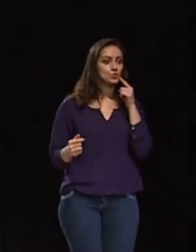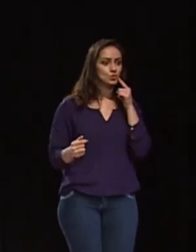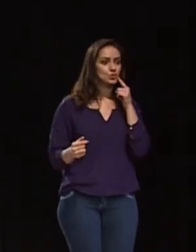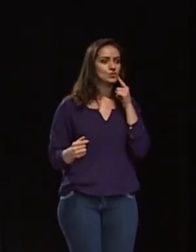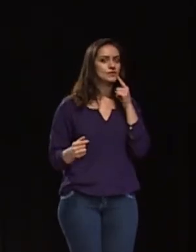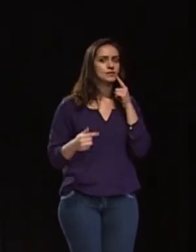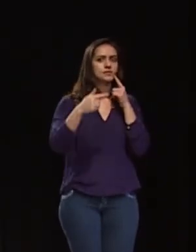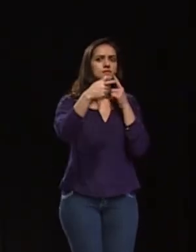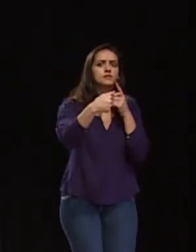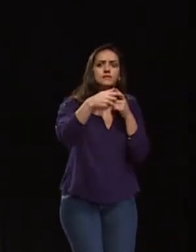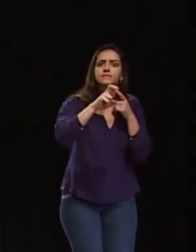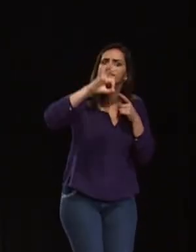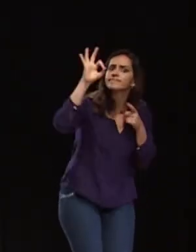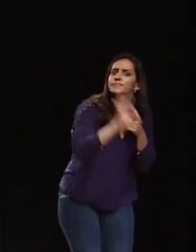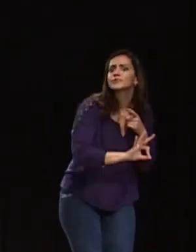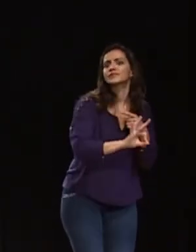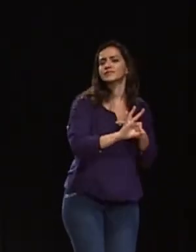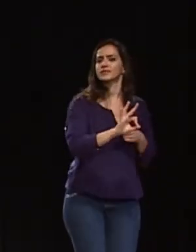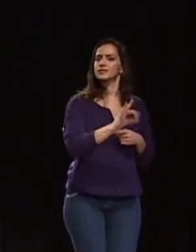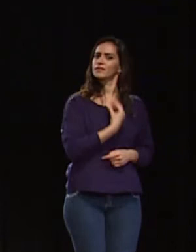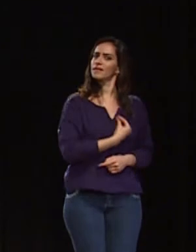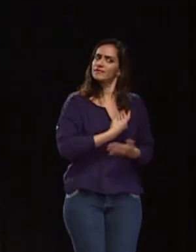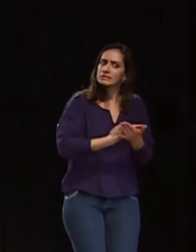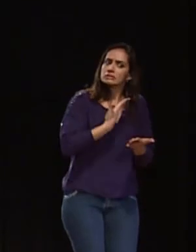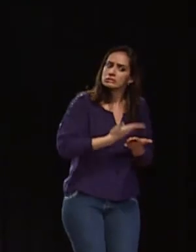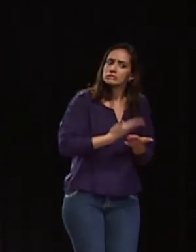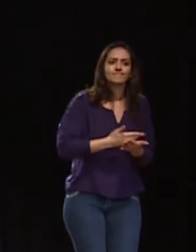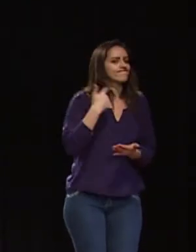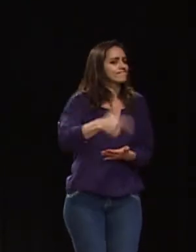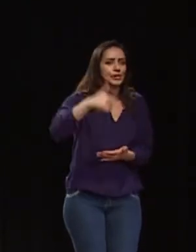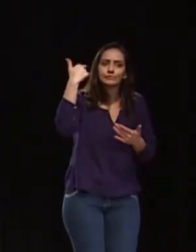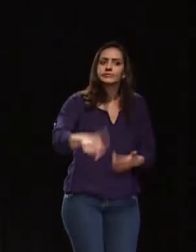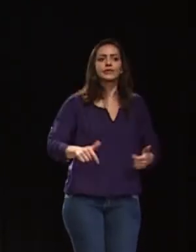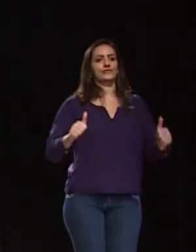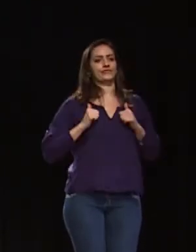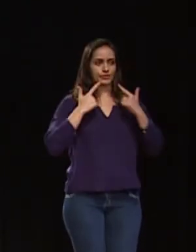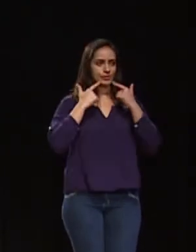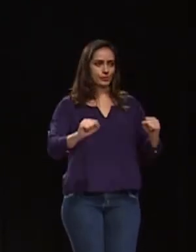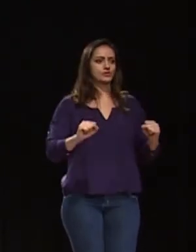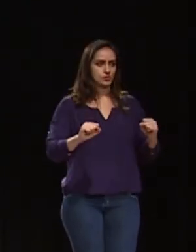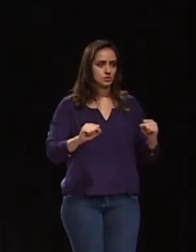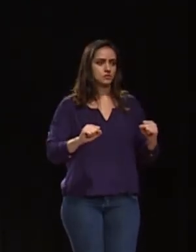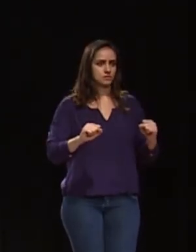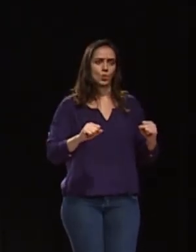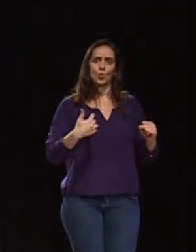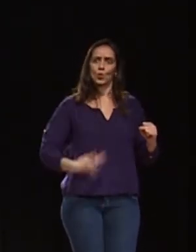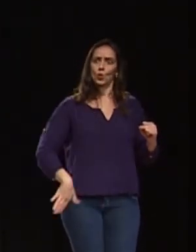E o surdo, se a gente for comparar, 75% na vida escolar não tem conforto, é de